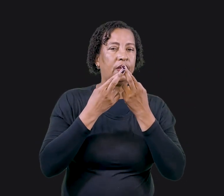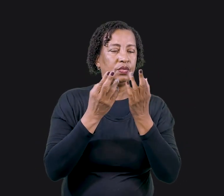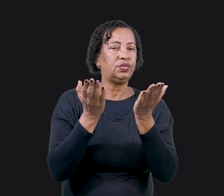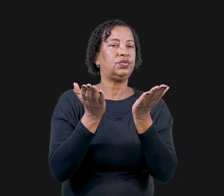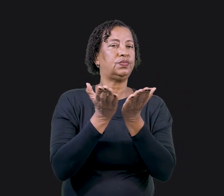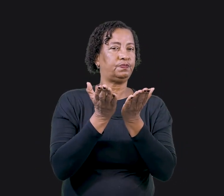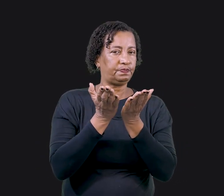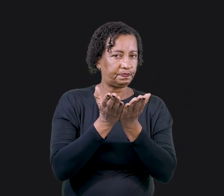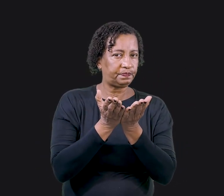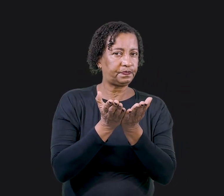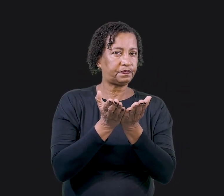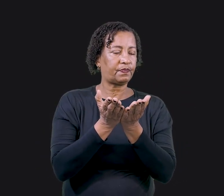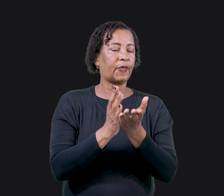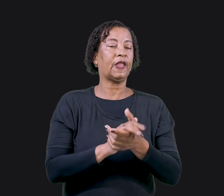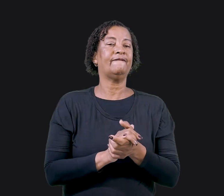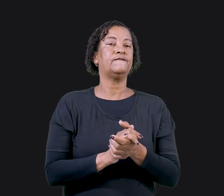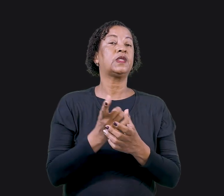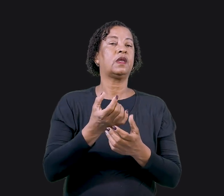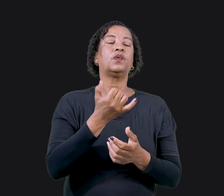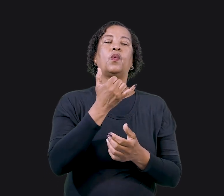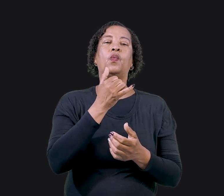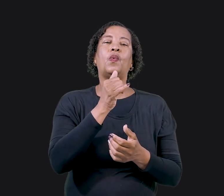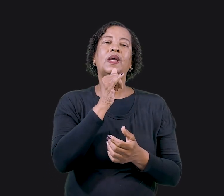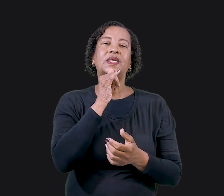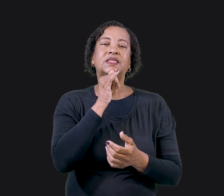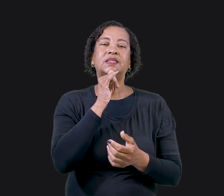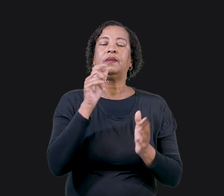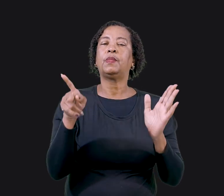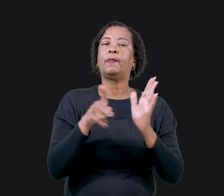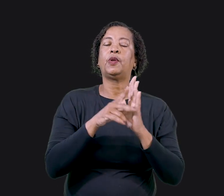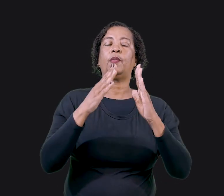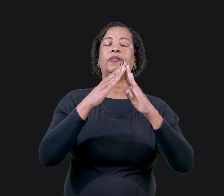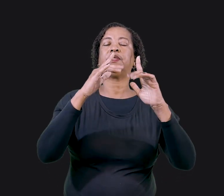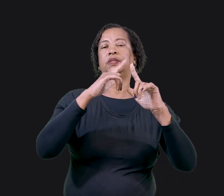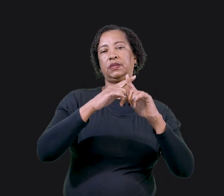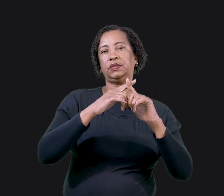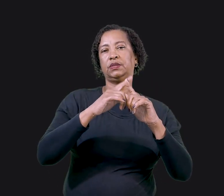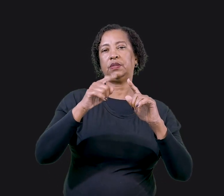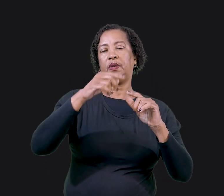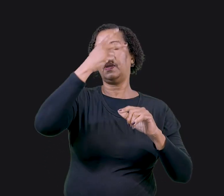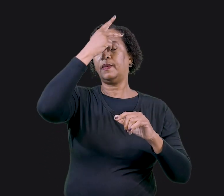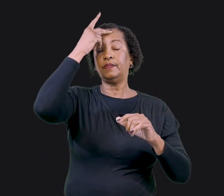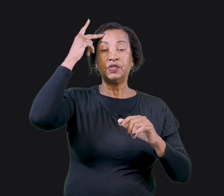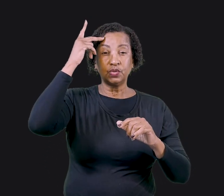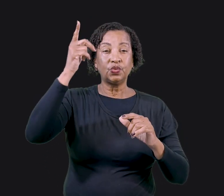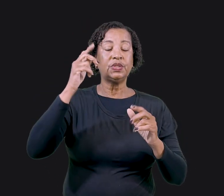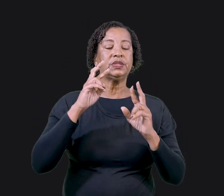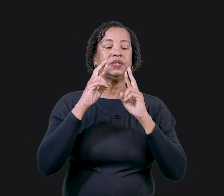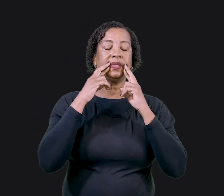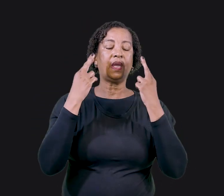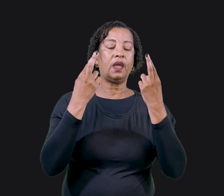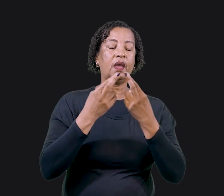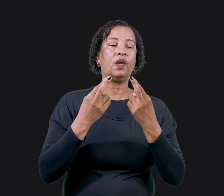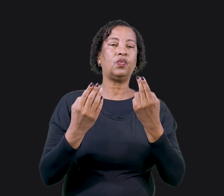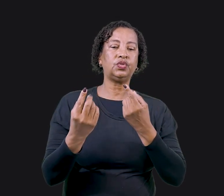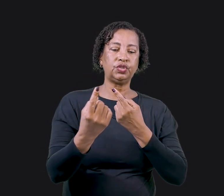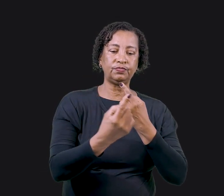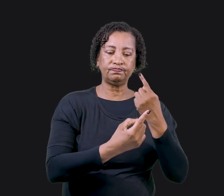que foi um exemplo da igreja. A igreja é um grupo de pessoas que se reúne ao redor de Jesus porque quer ser parte da sua solução e da